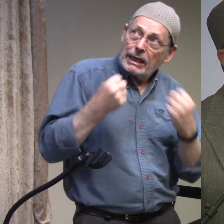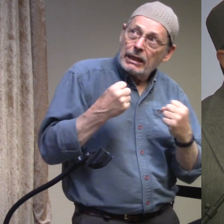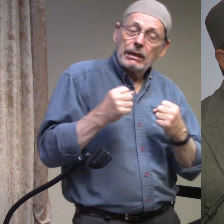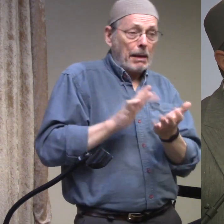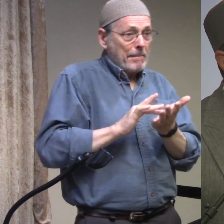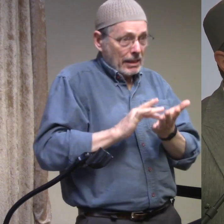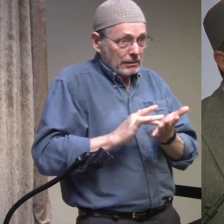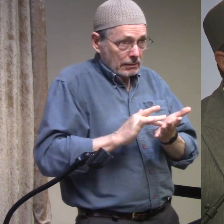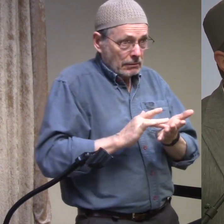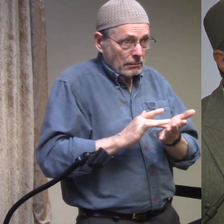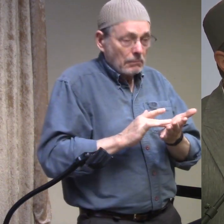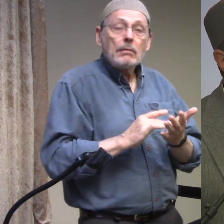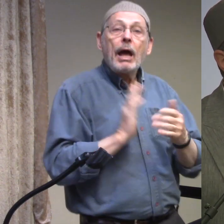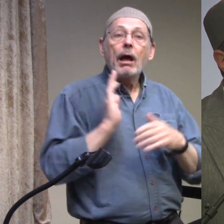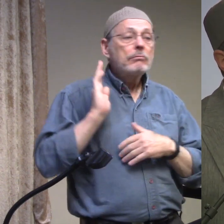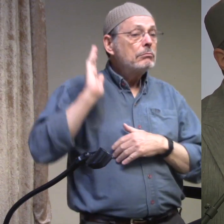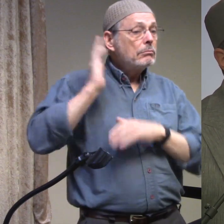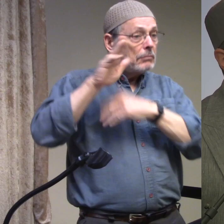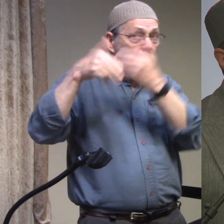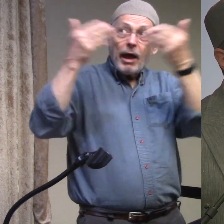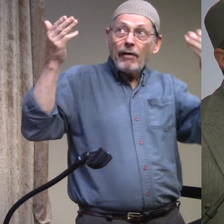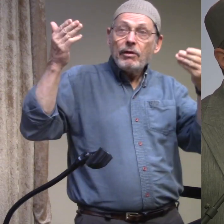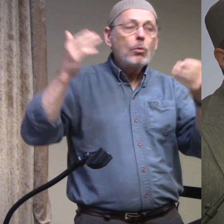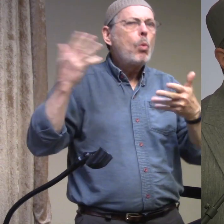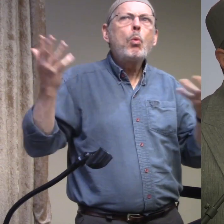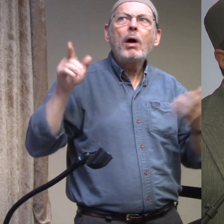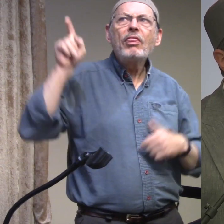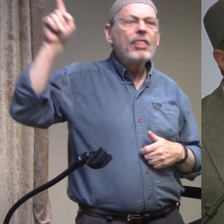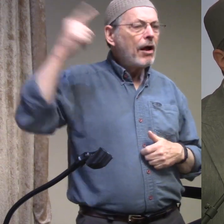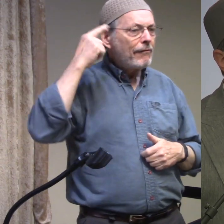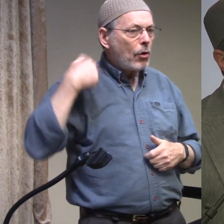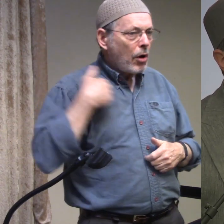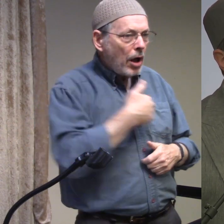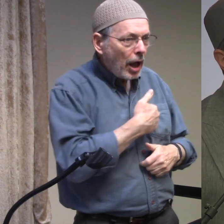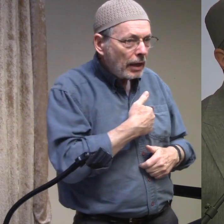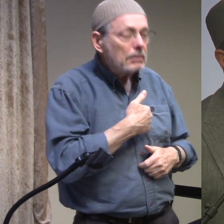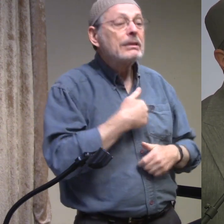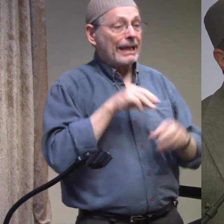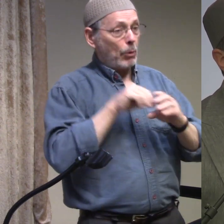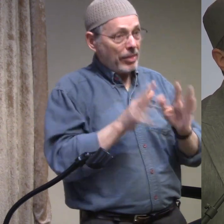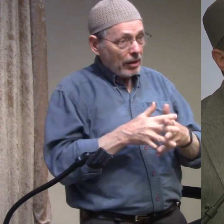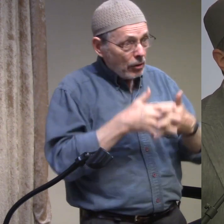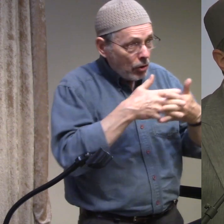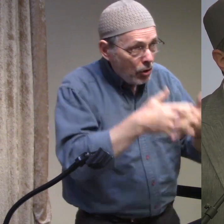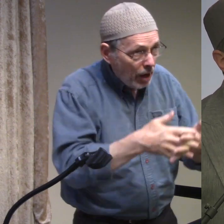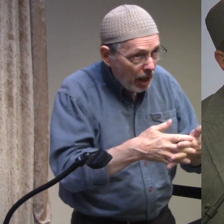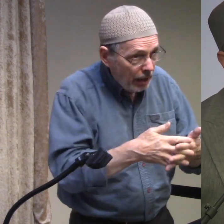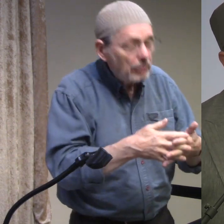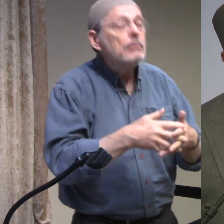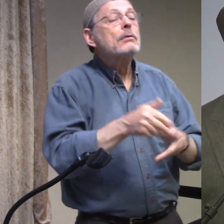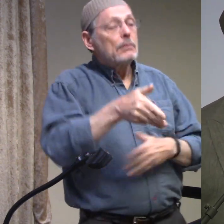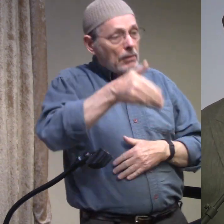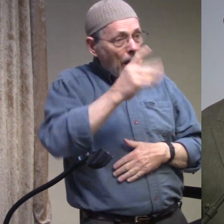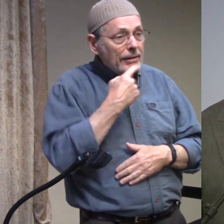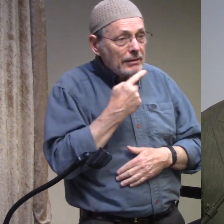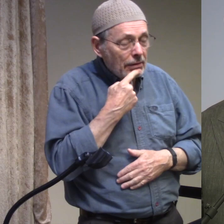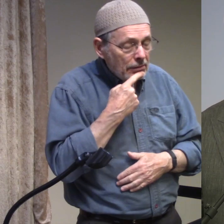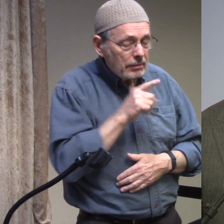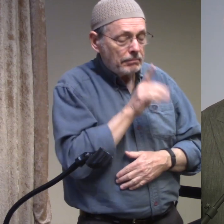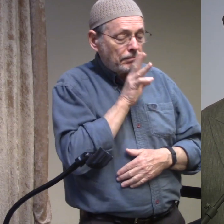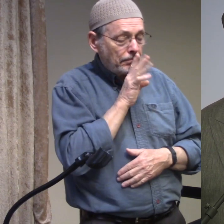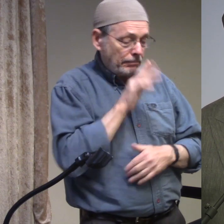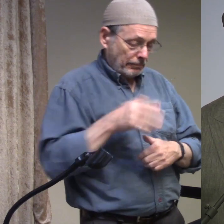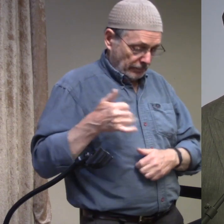And the afterlife, what's in store for us? Allah tells us in the Quran, أعوذ بالله من الشيطان الرجيم فلا تعلم نفس